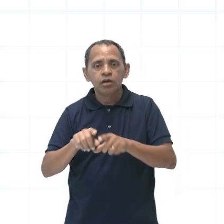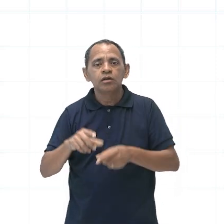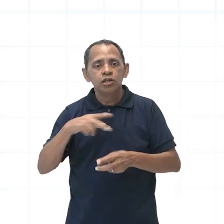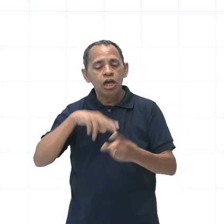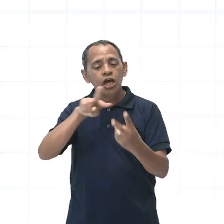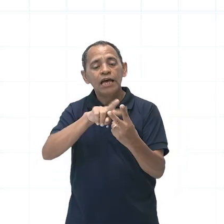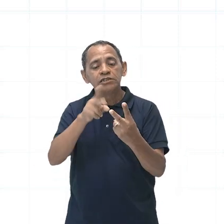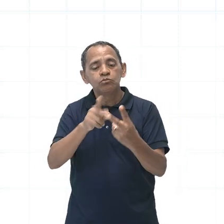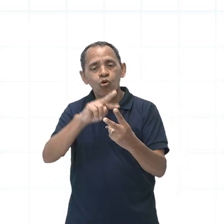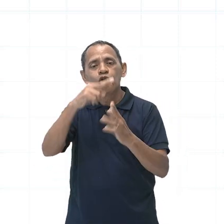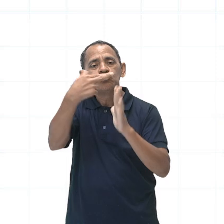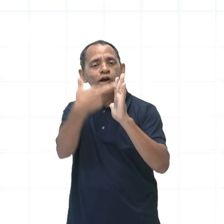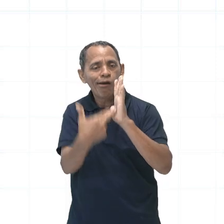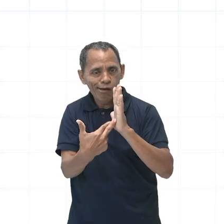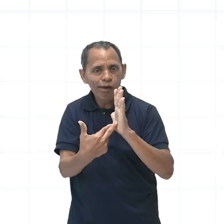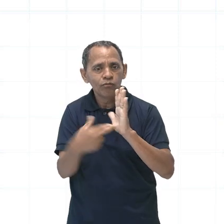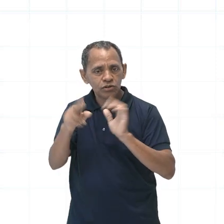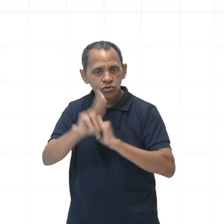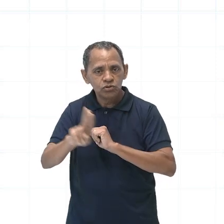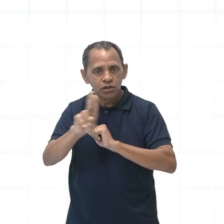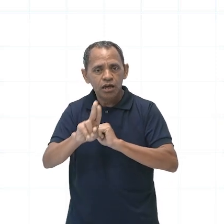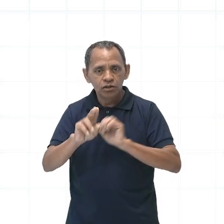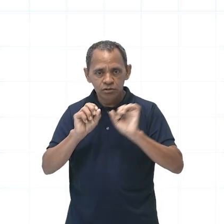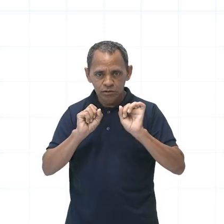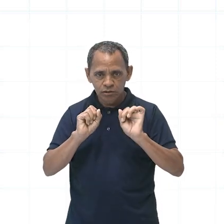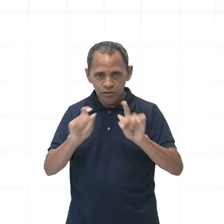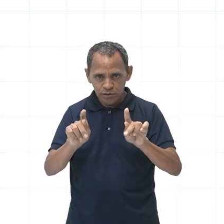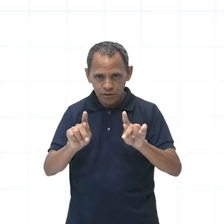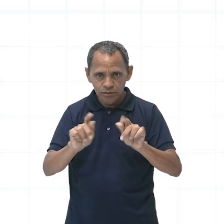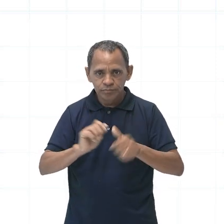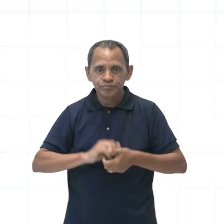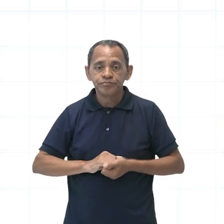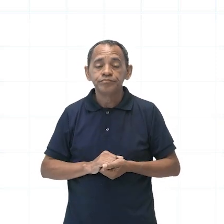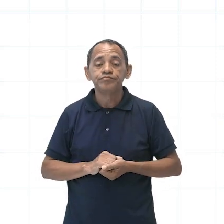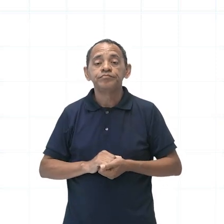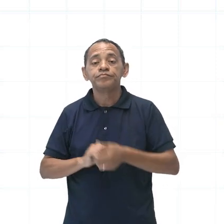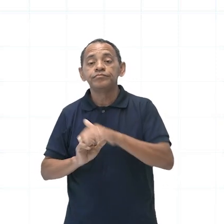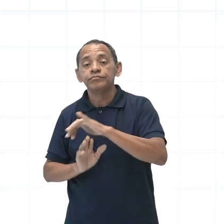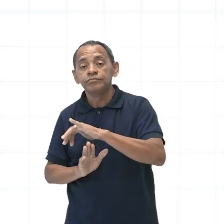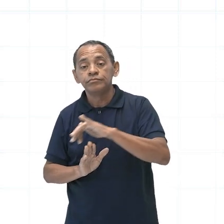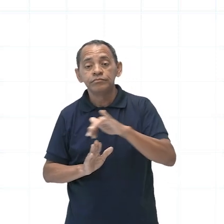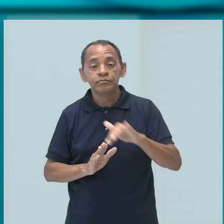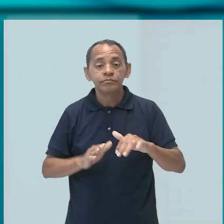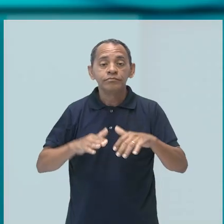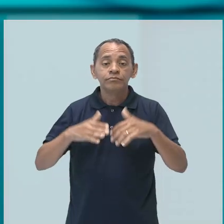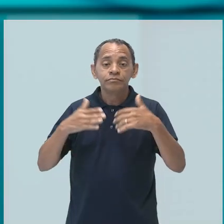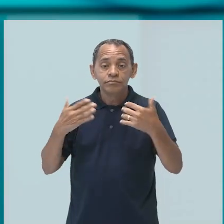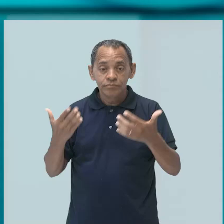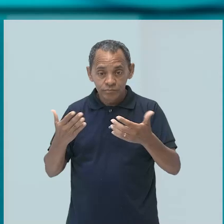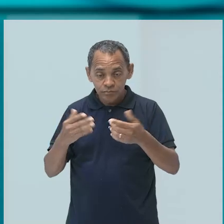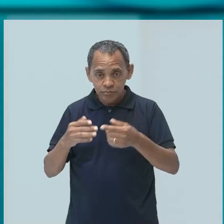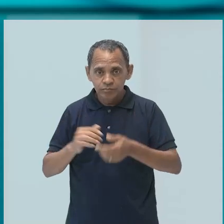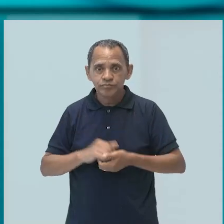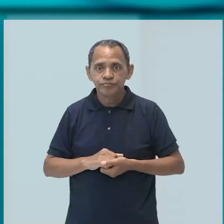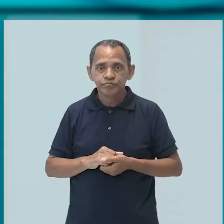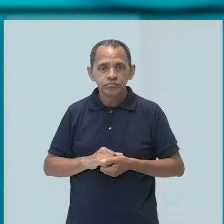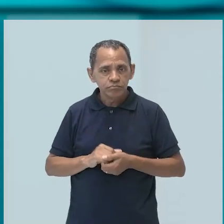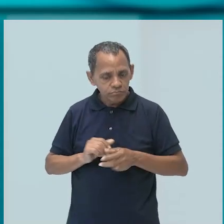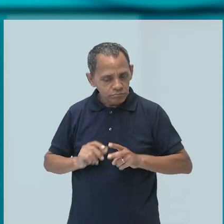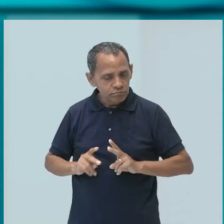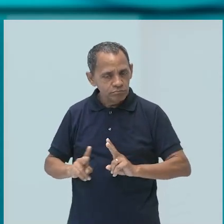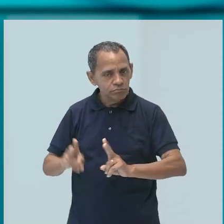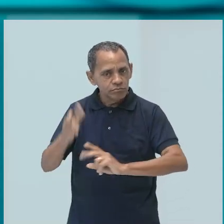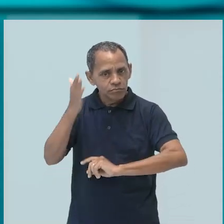que aquela regra vai ser aplicada. Tá bom assim? E aí, avançaremos agora para